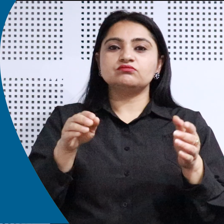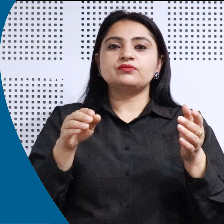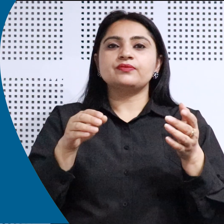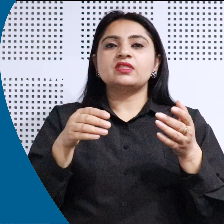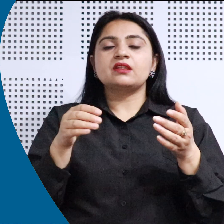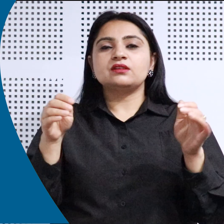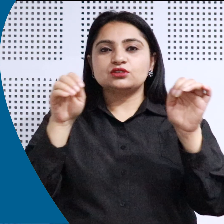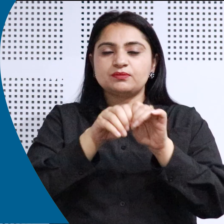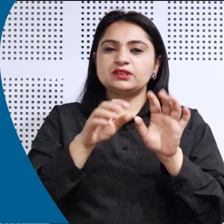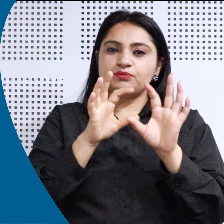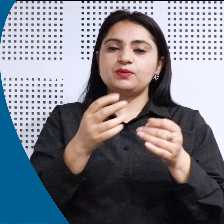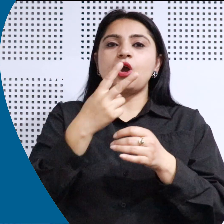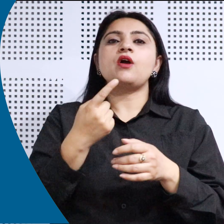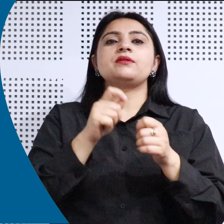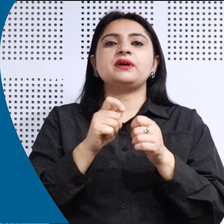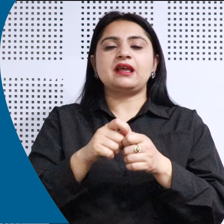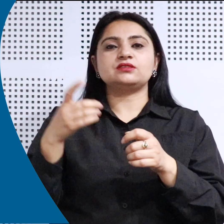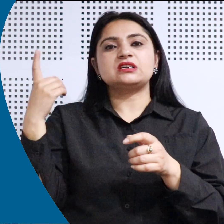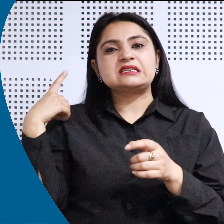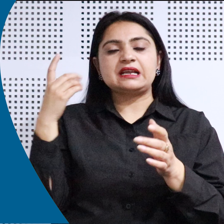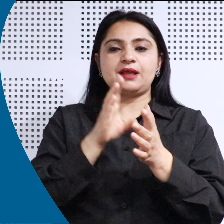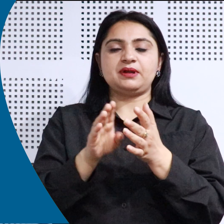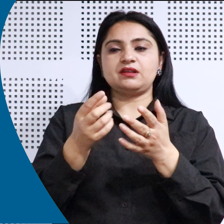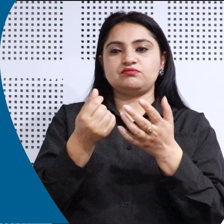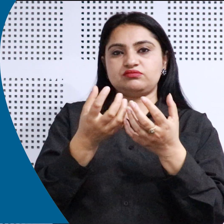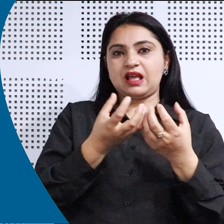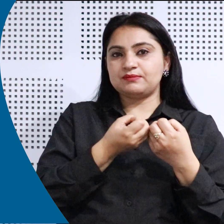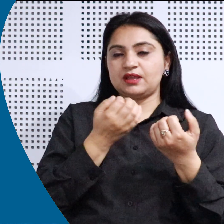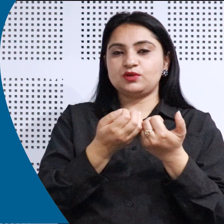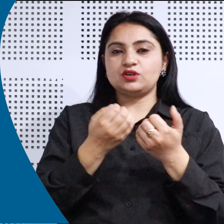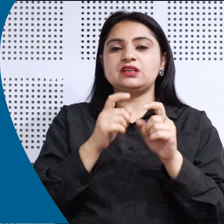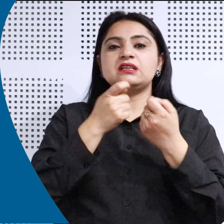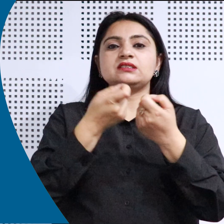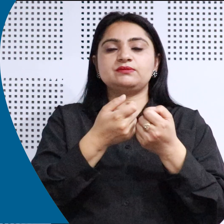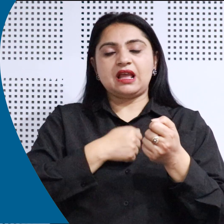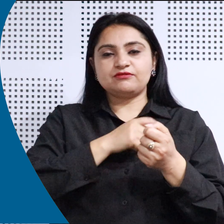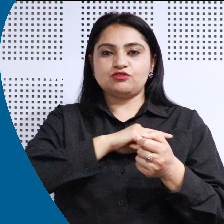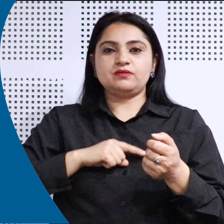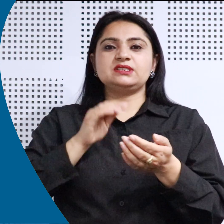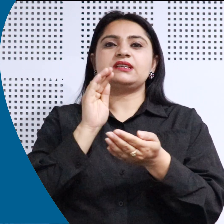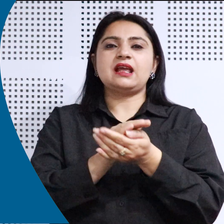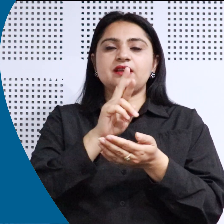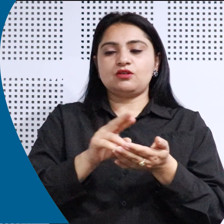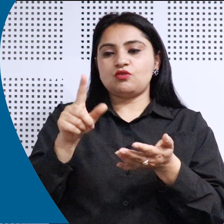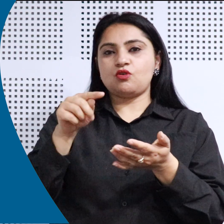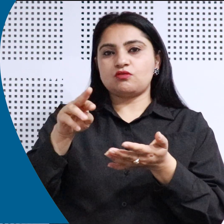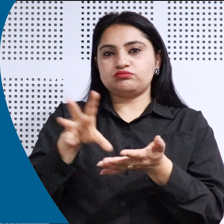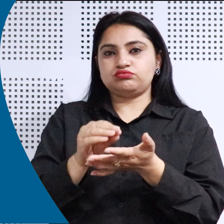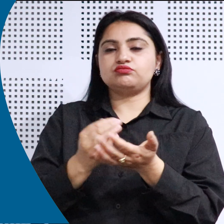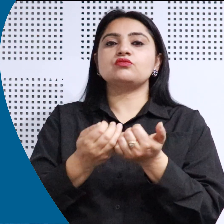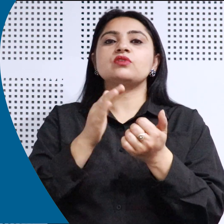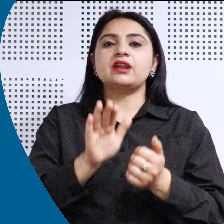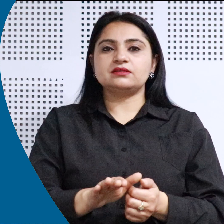छ। ठेक्का प्रक्रियाबाट आम्दानी हुने क्षेत्रहरूमा आफ्नै कर्मचारी खटाएर राजस्व उठाउने गरिएको छ। तर अझै